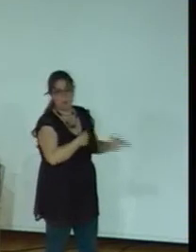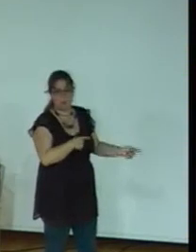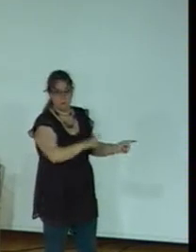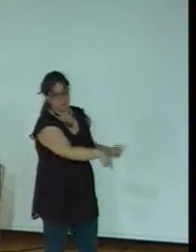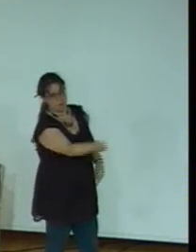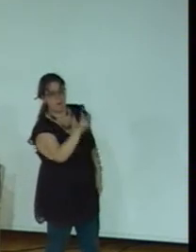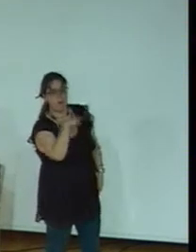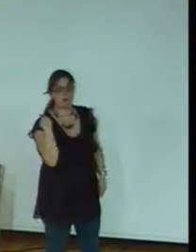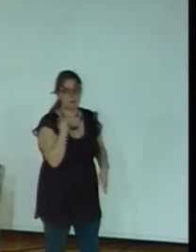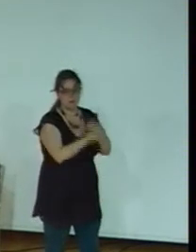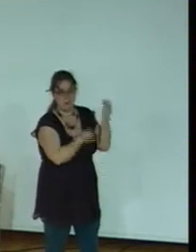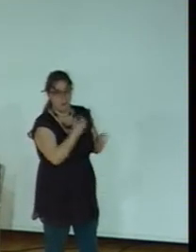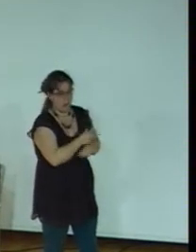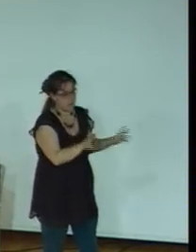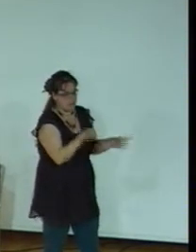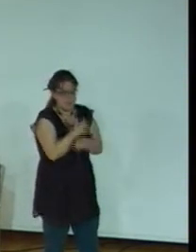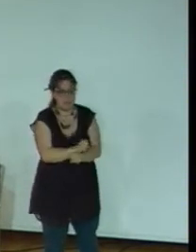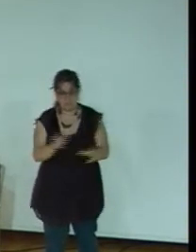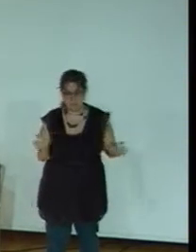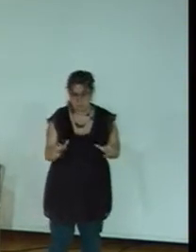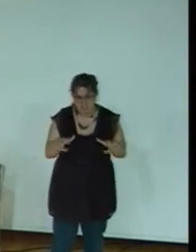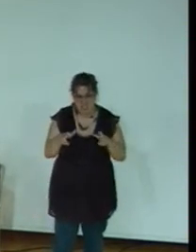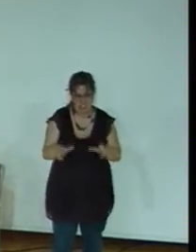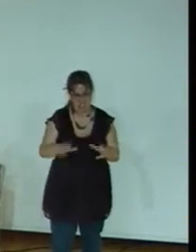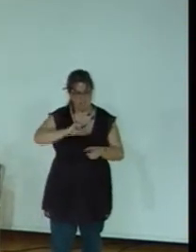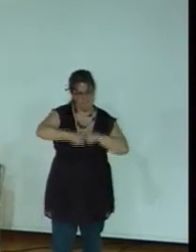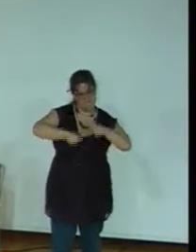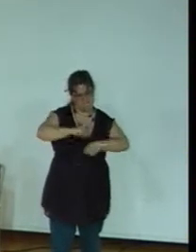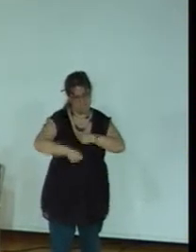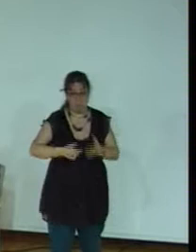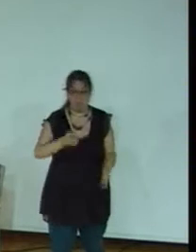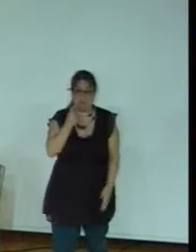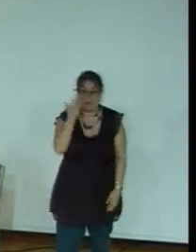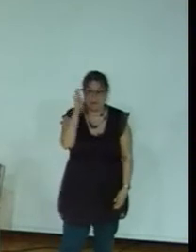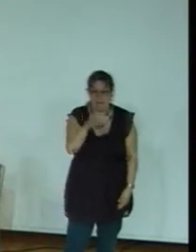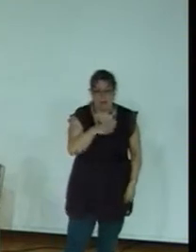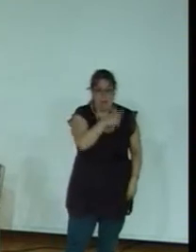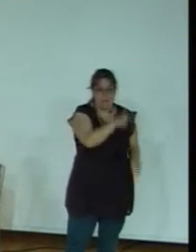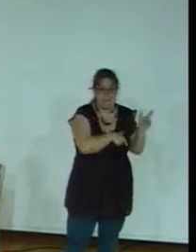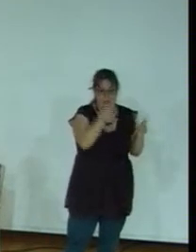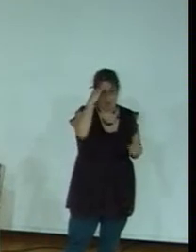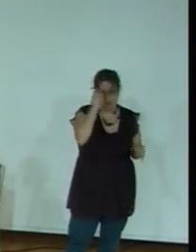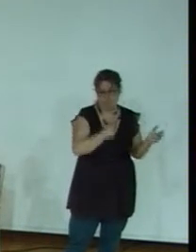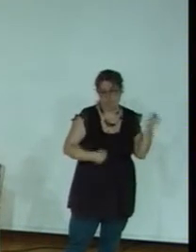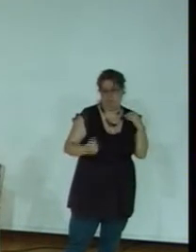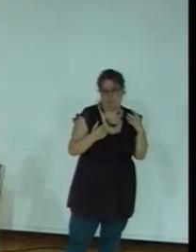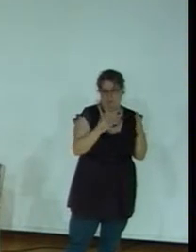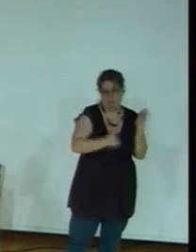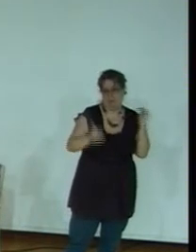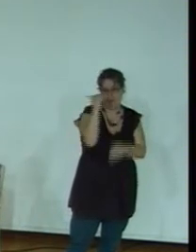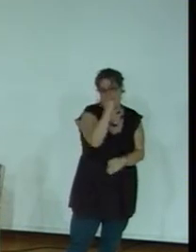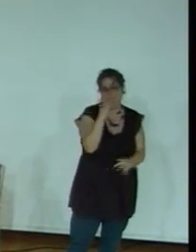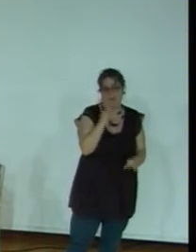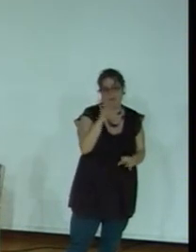ça, la censure ne sera pas efficace à 100%. Une partie de la population y échappera. Mais de toute façon, ce qui intéresse les